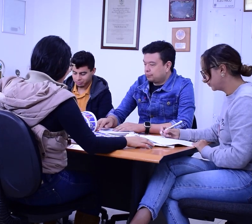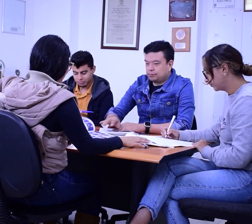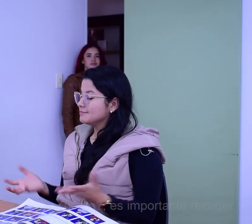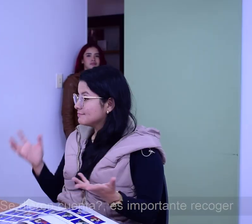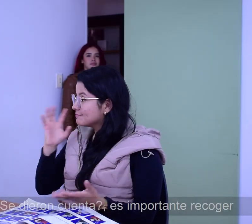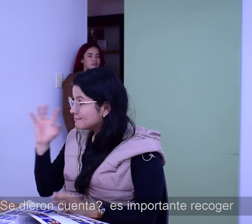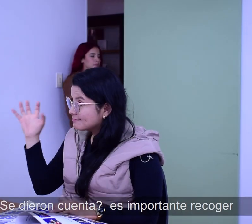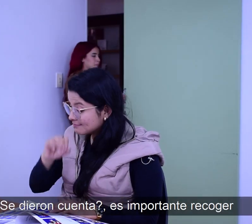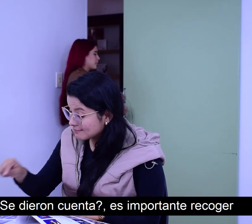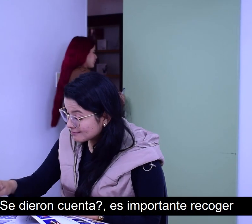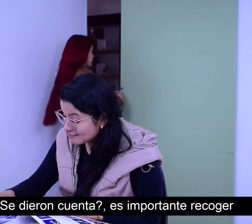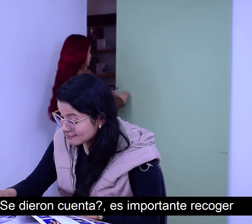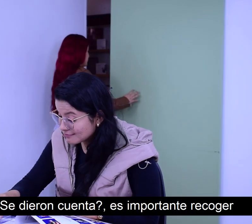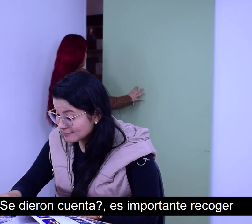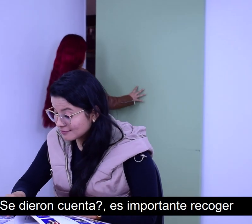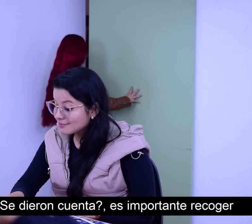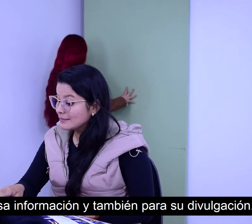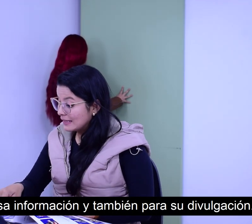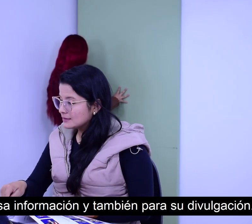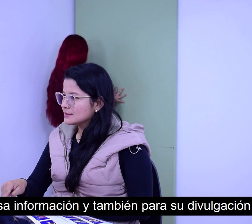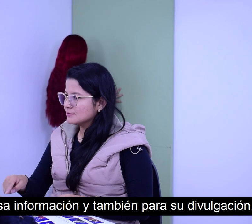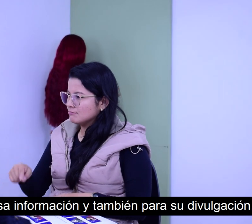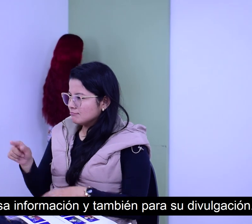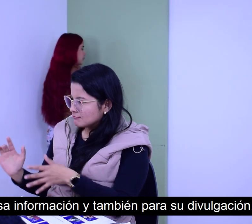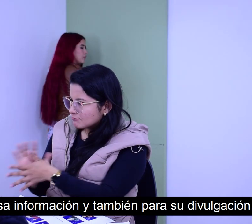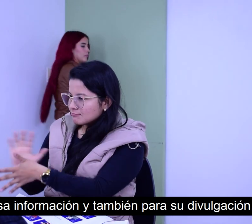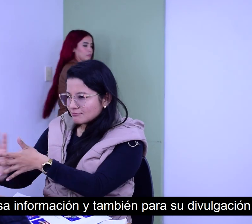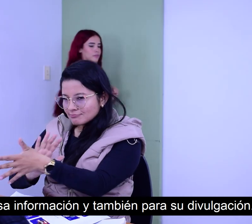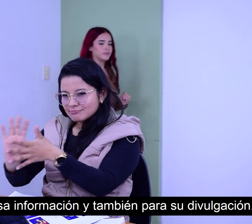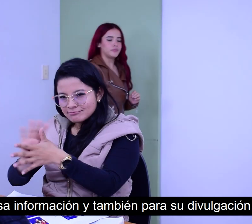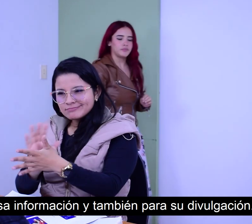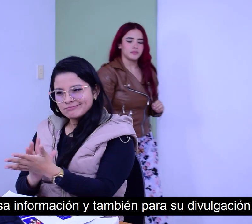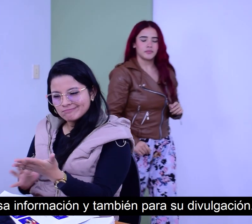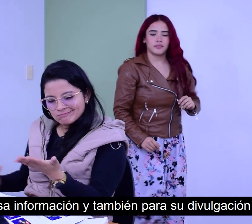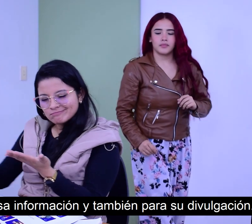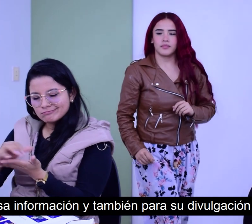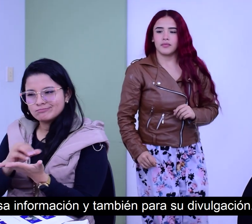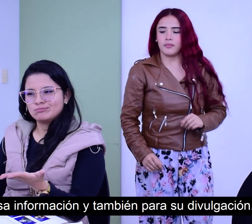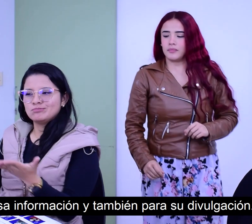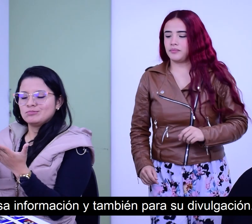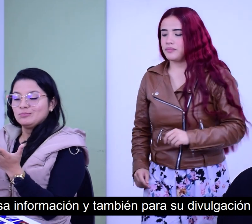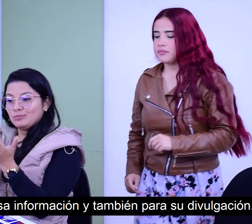¿Se dieron cuenta? Es importante recoger toda esa información Y también para su divulgación